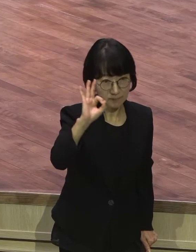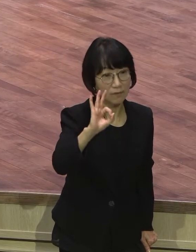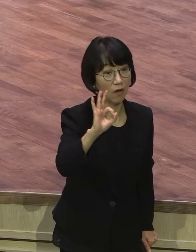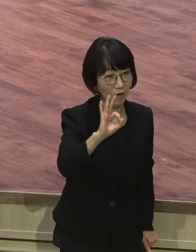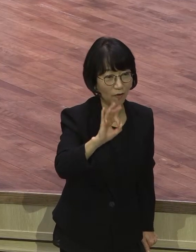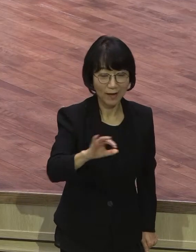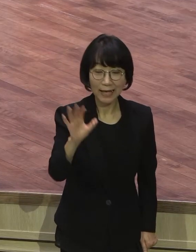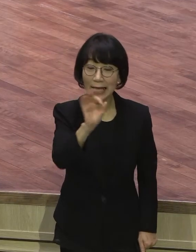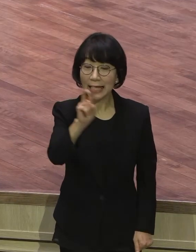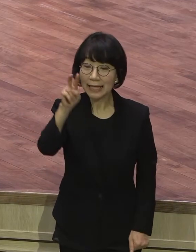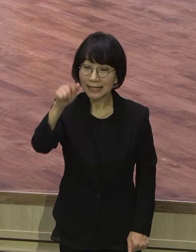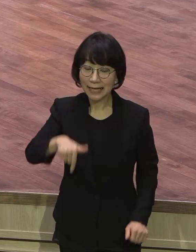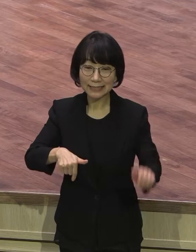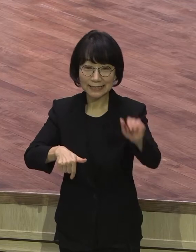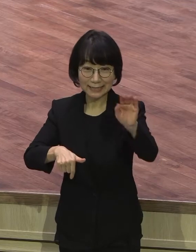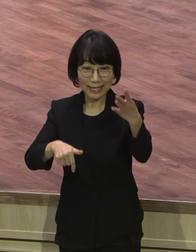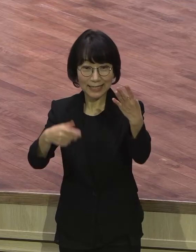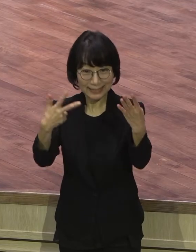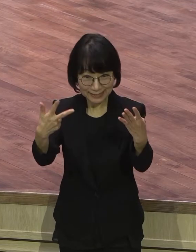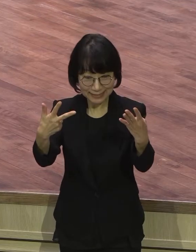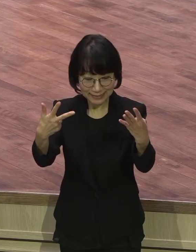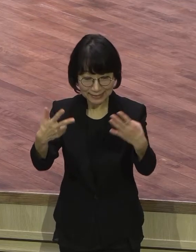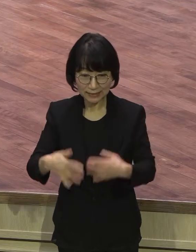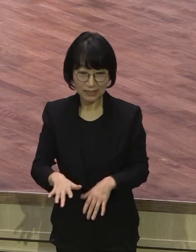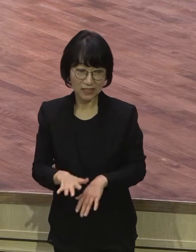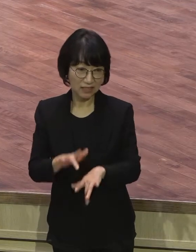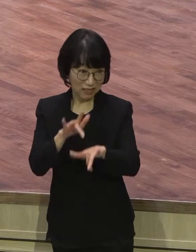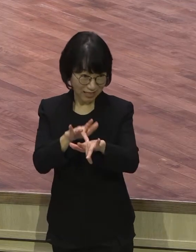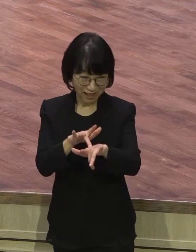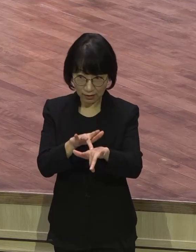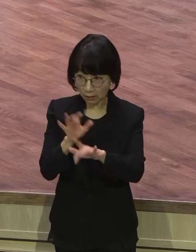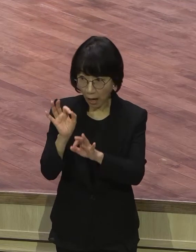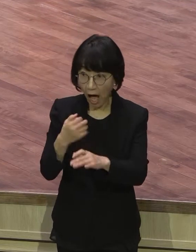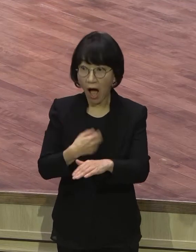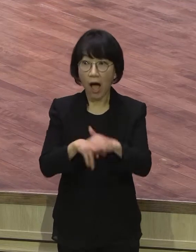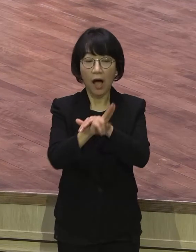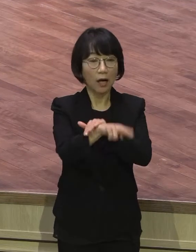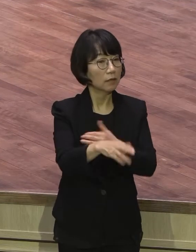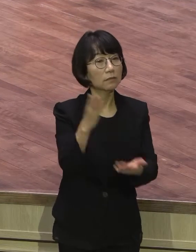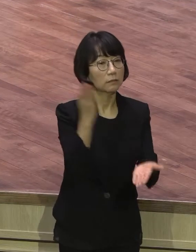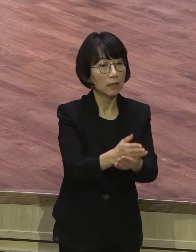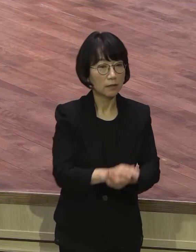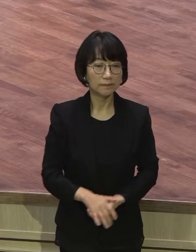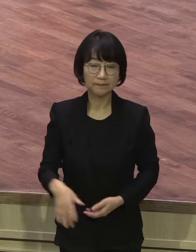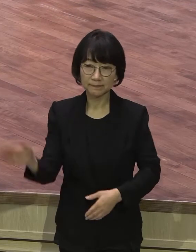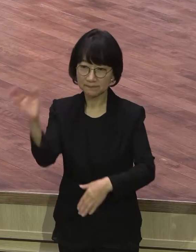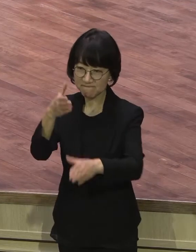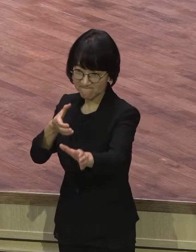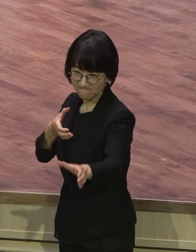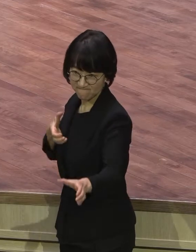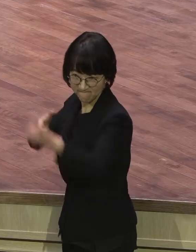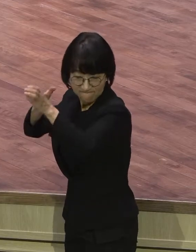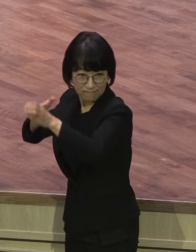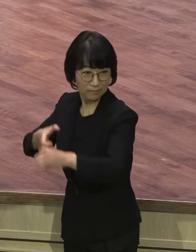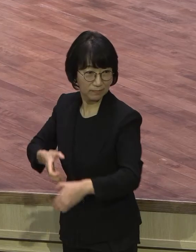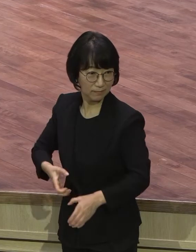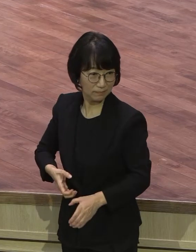그리고 야고보 4장 7절에 보면 마귀를 피하는 것이 아니라 마귀를 어떻게 해요? 대적하라 그랬어요. 마귀를 피할 수